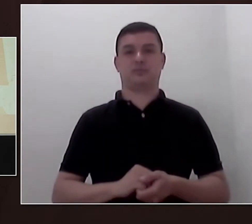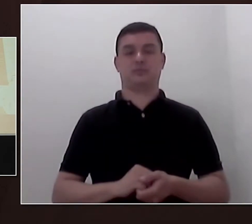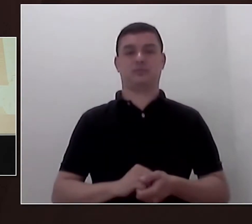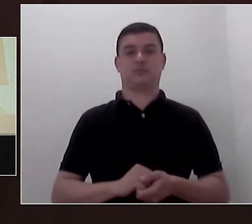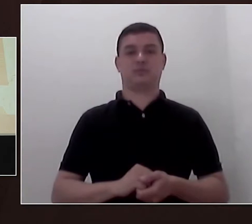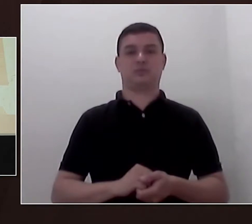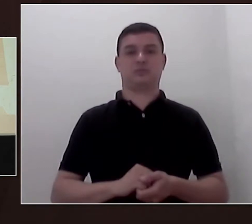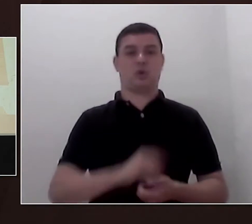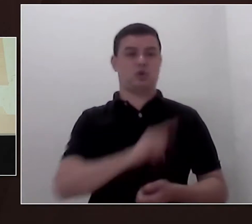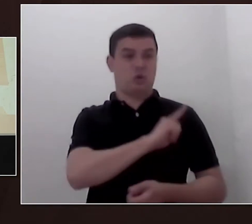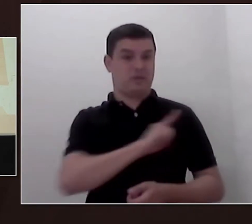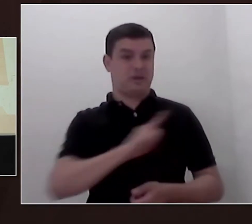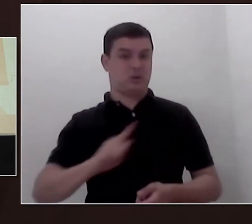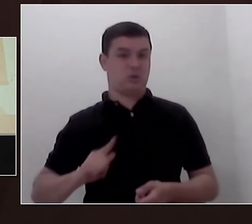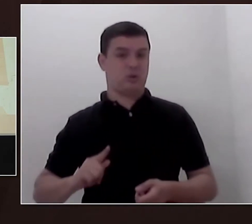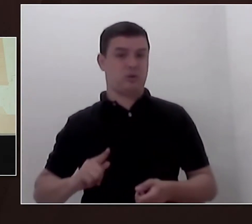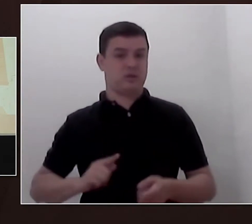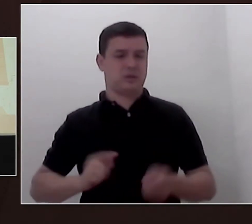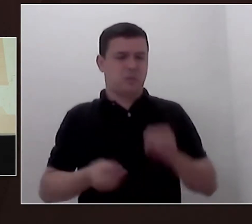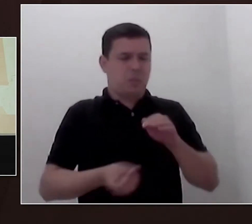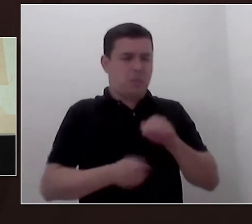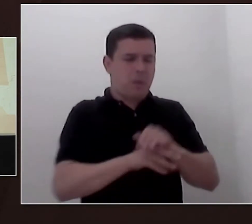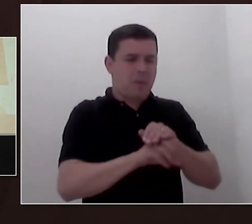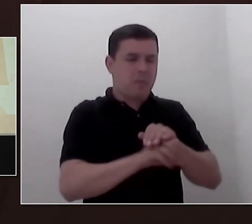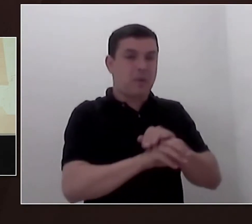os sacerdotes idólatras.